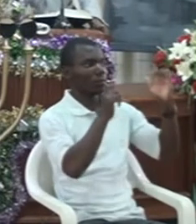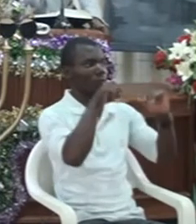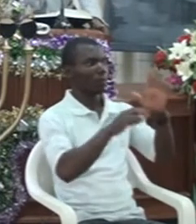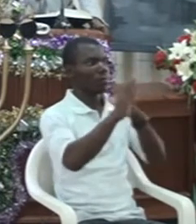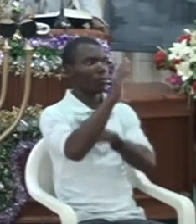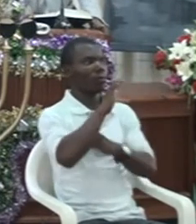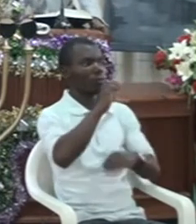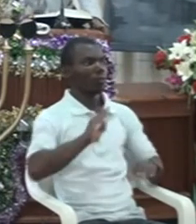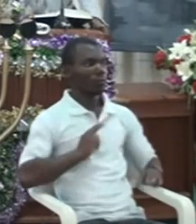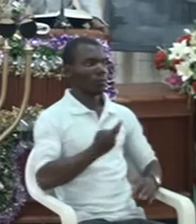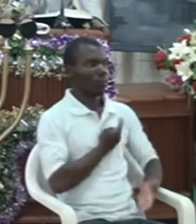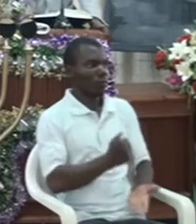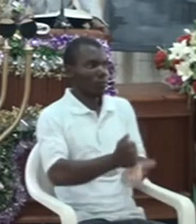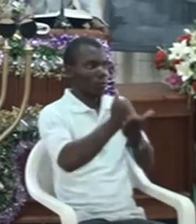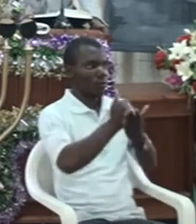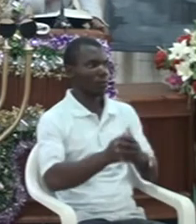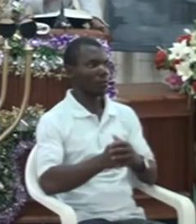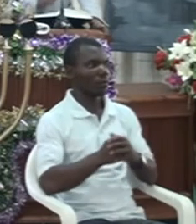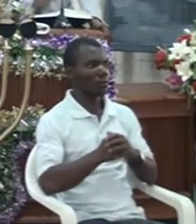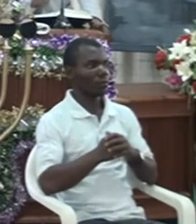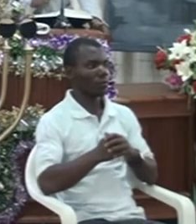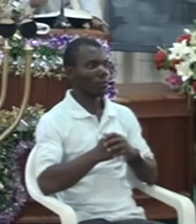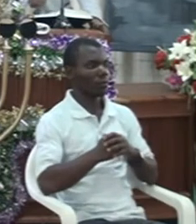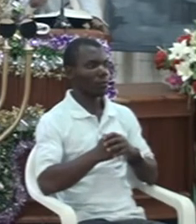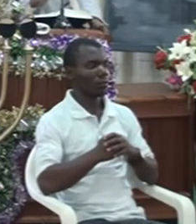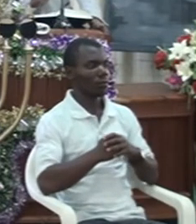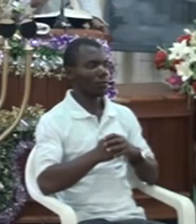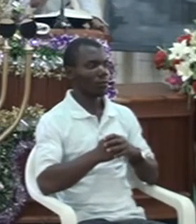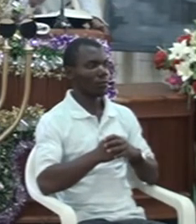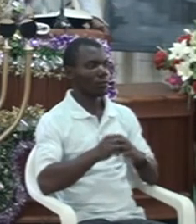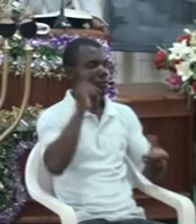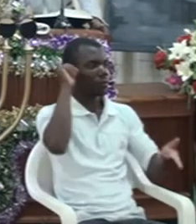avec l'espérance que Dieu est pour nous un secours